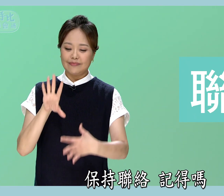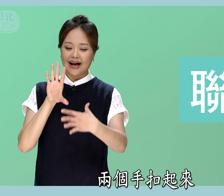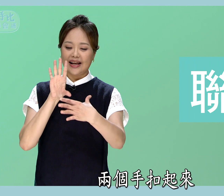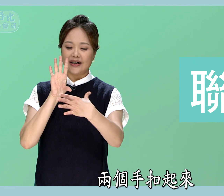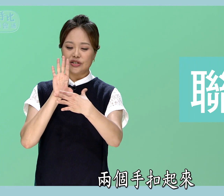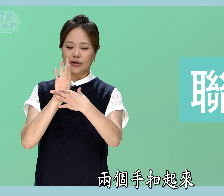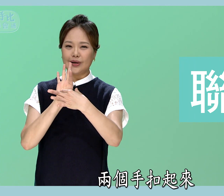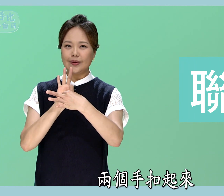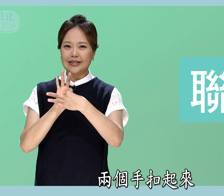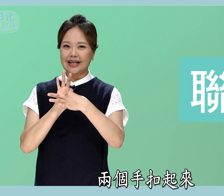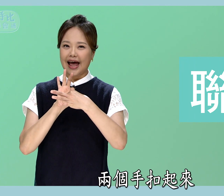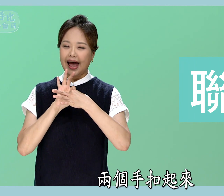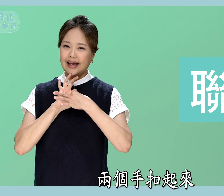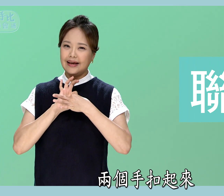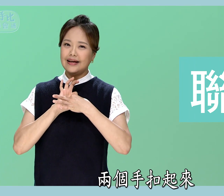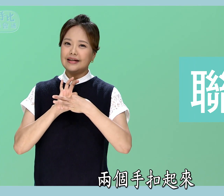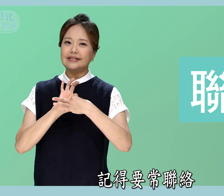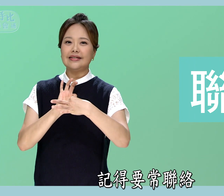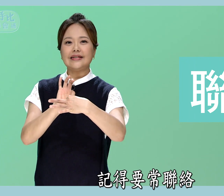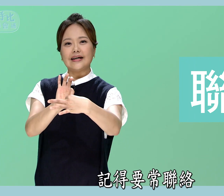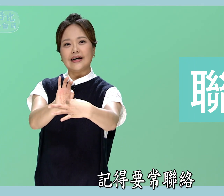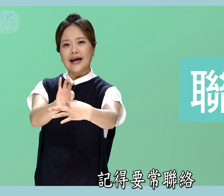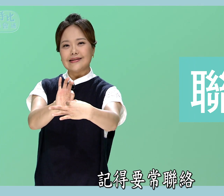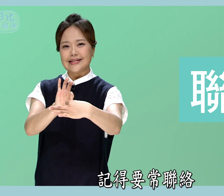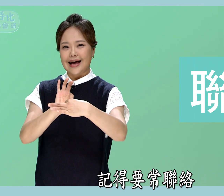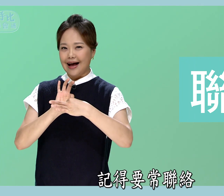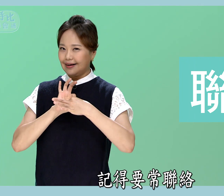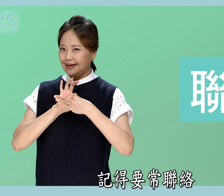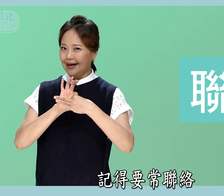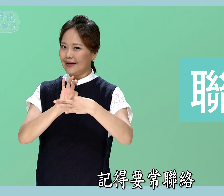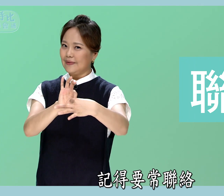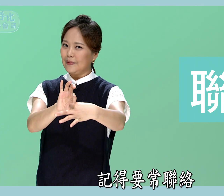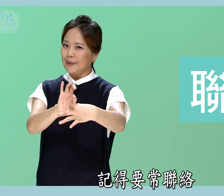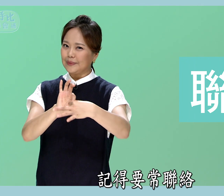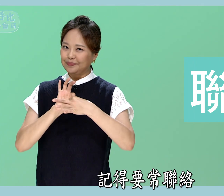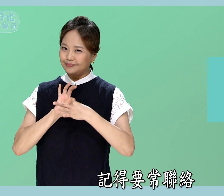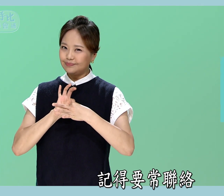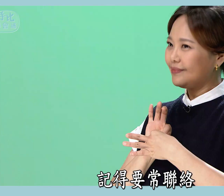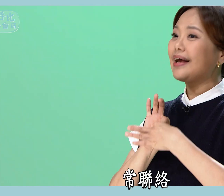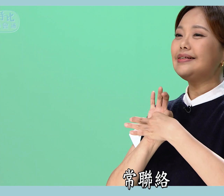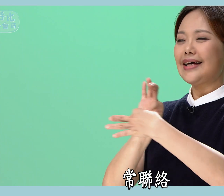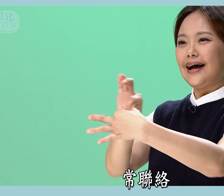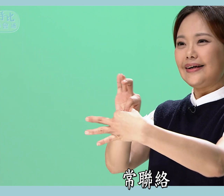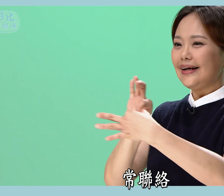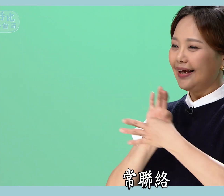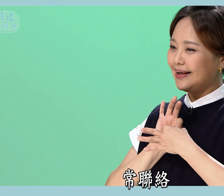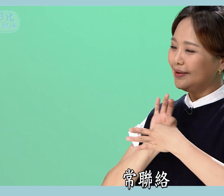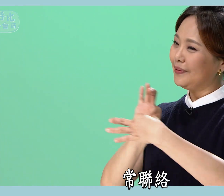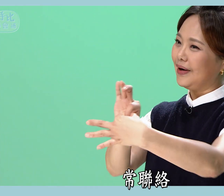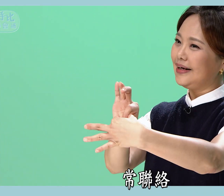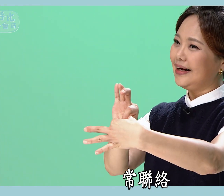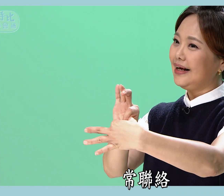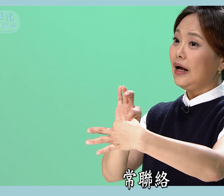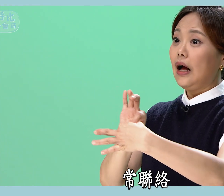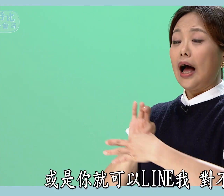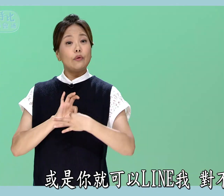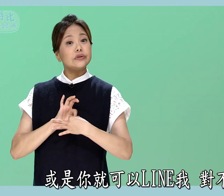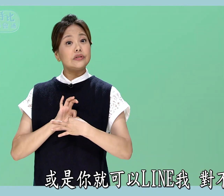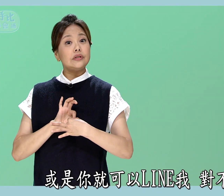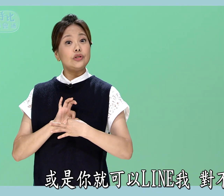两个手扣起来，记得要常联络，常联络啊，或是你就